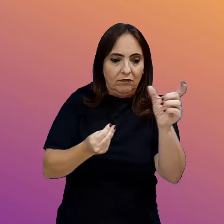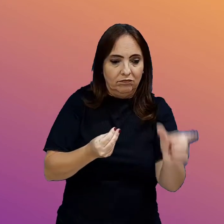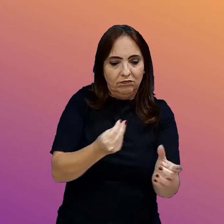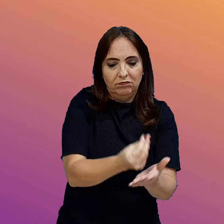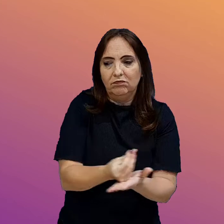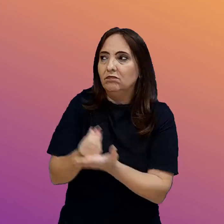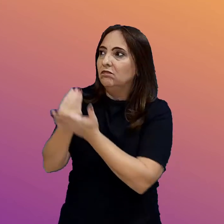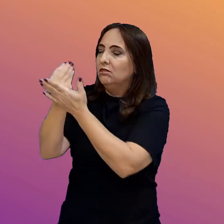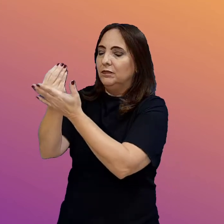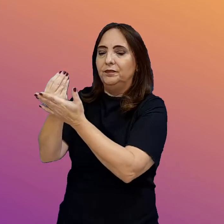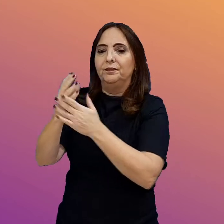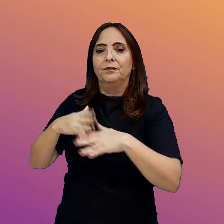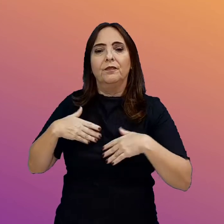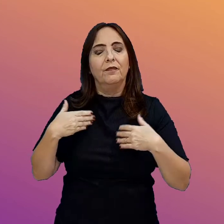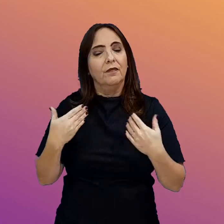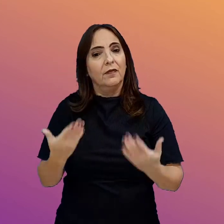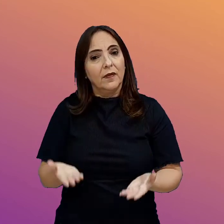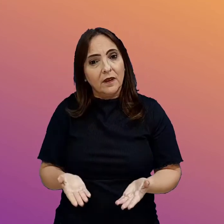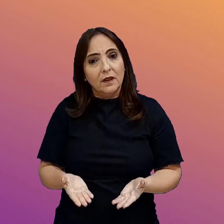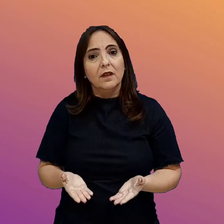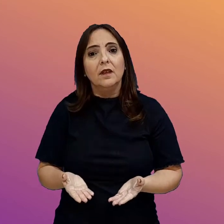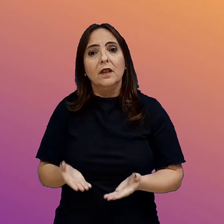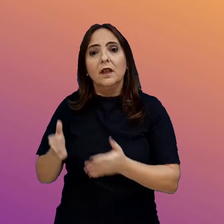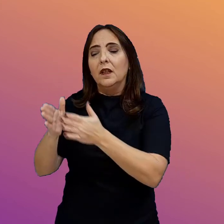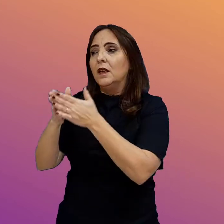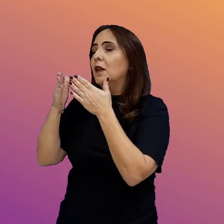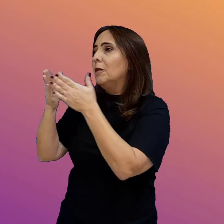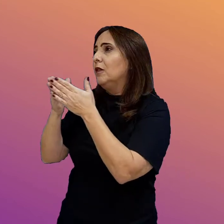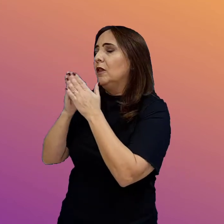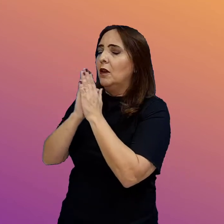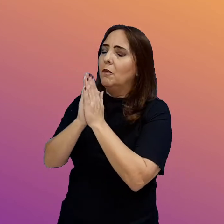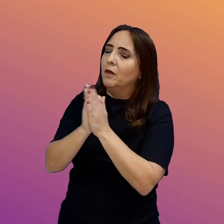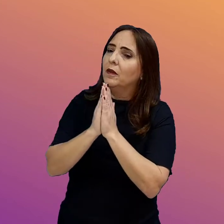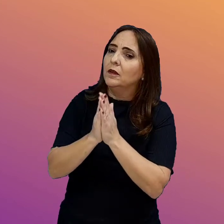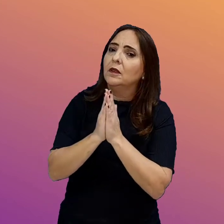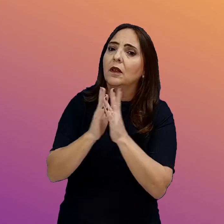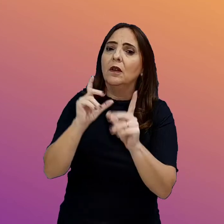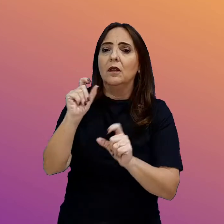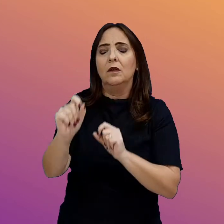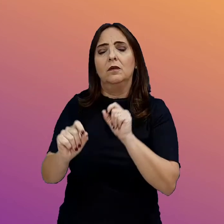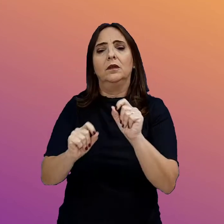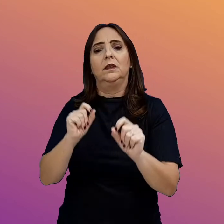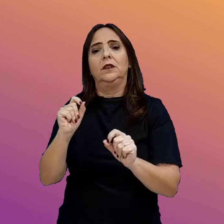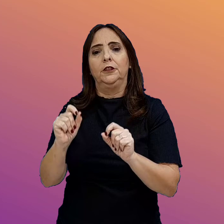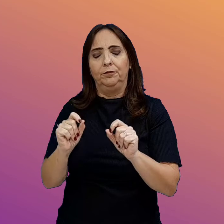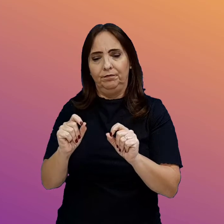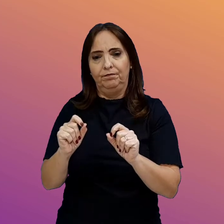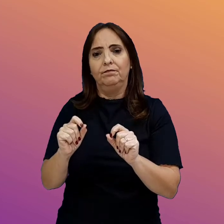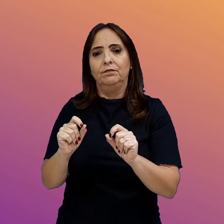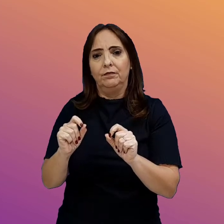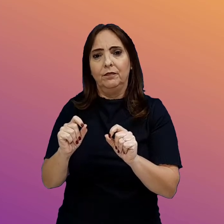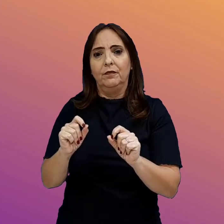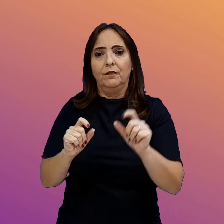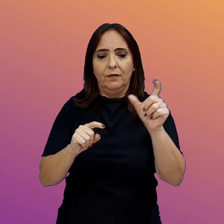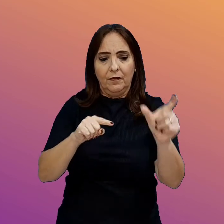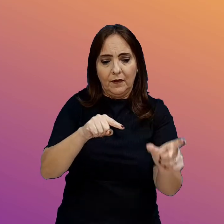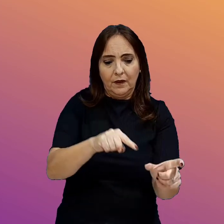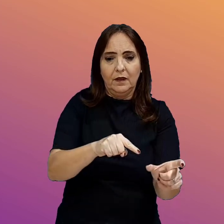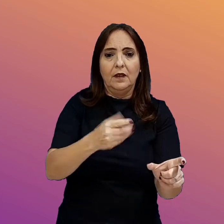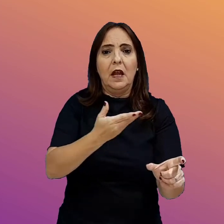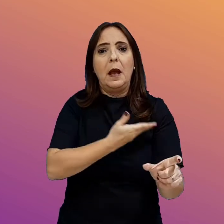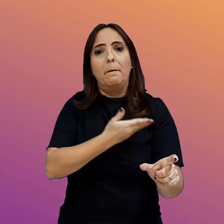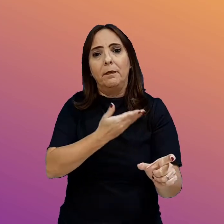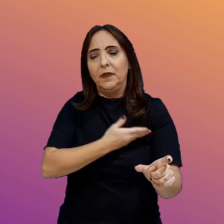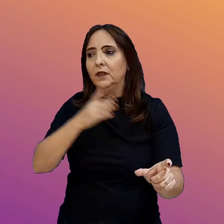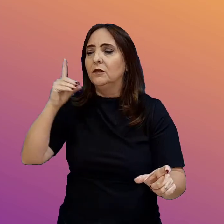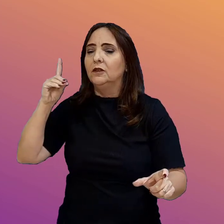E uma das coisas que eu pedi na oração foi que ele fosse amigo